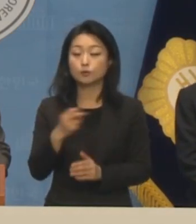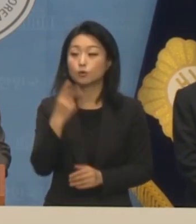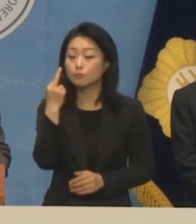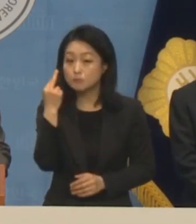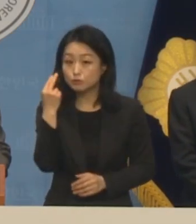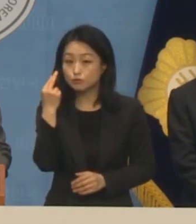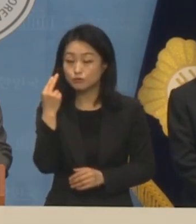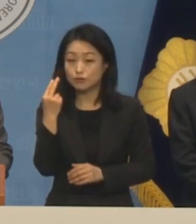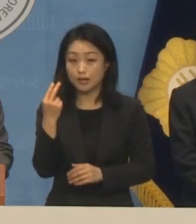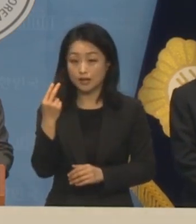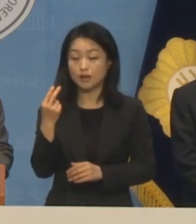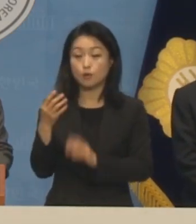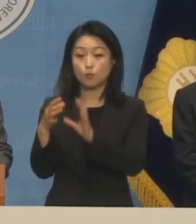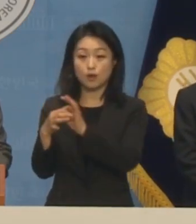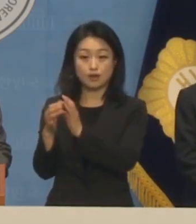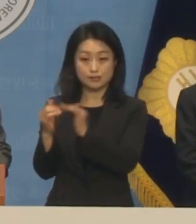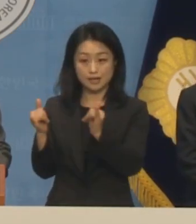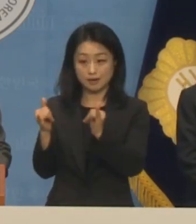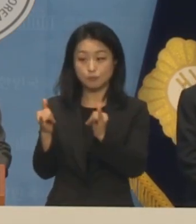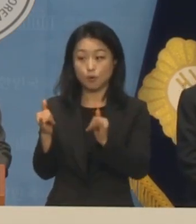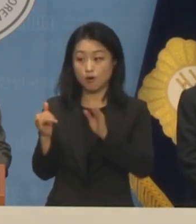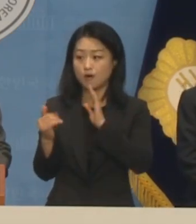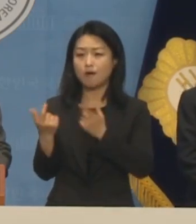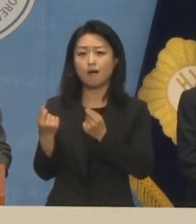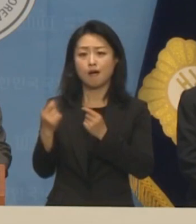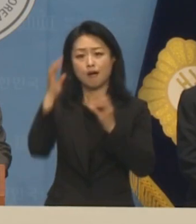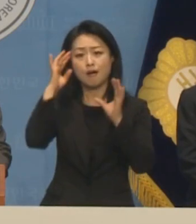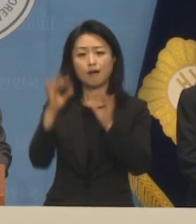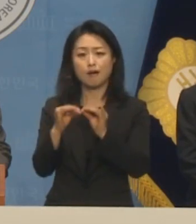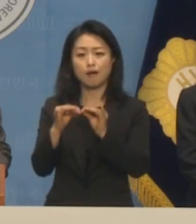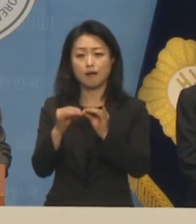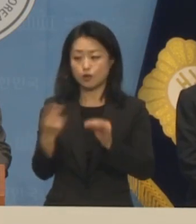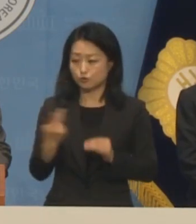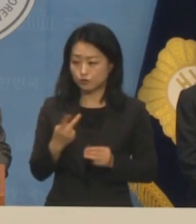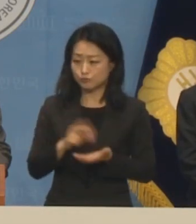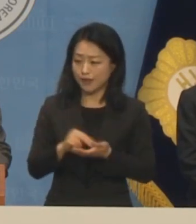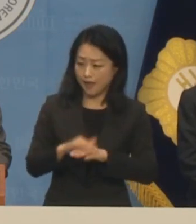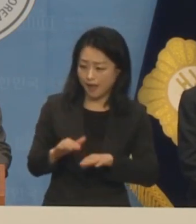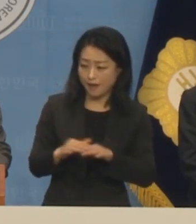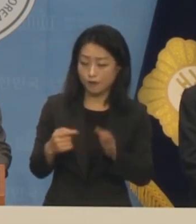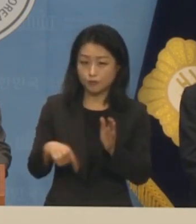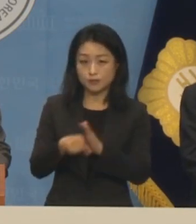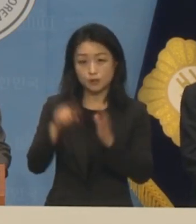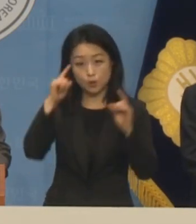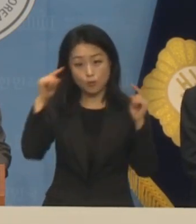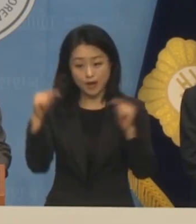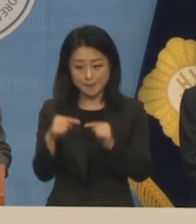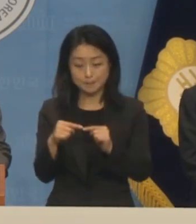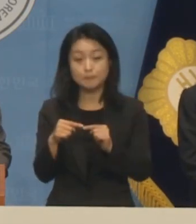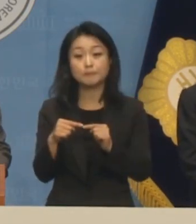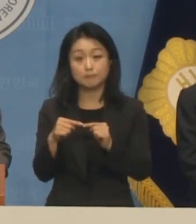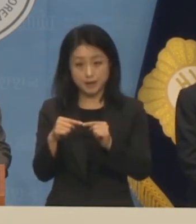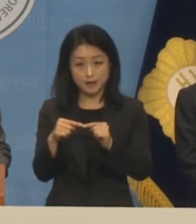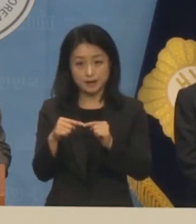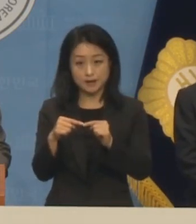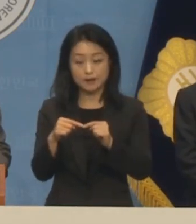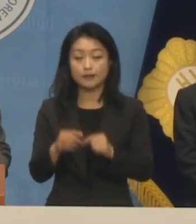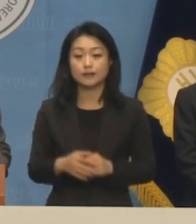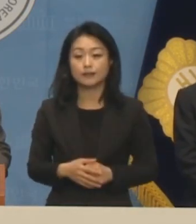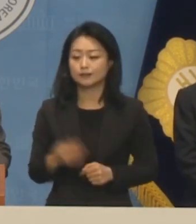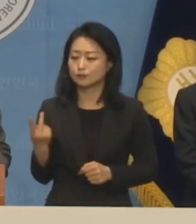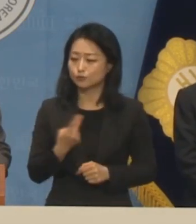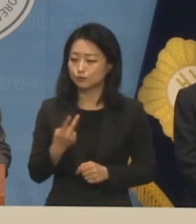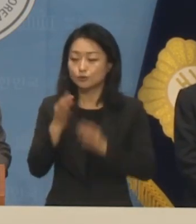미국과의 관계자들도 이에 동의하고 한미 간 다양한 해법 모색에 공감하였으며 한미 자체의